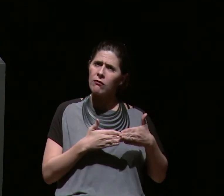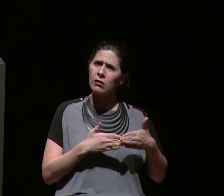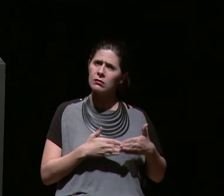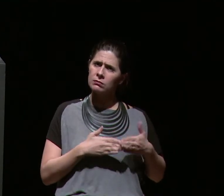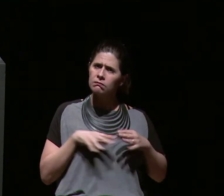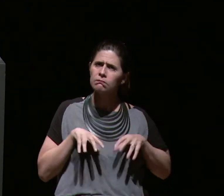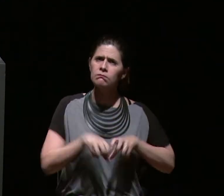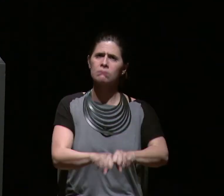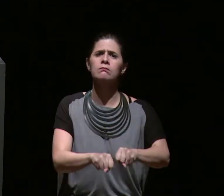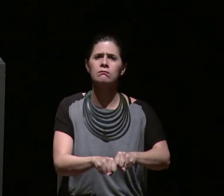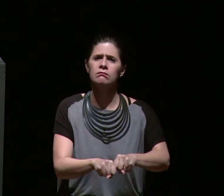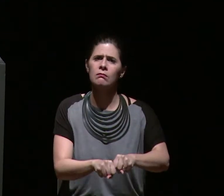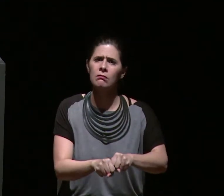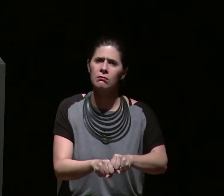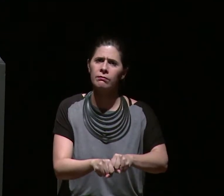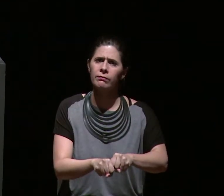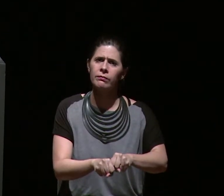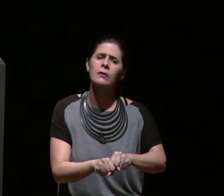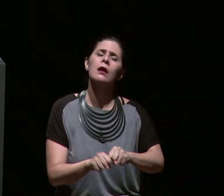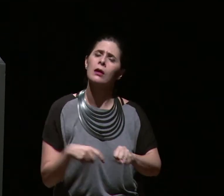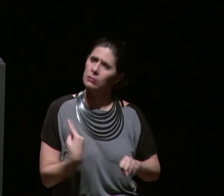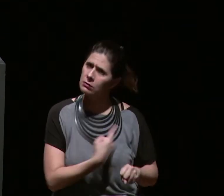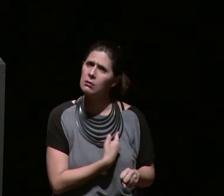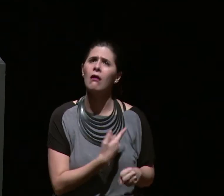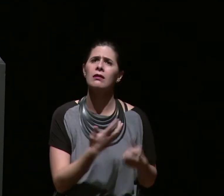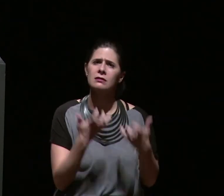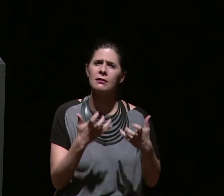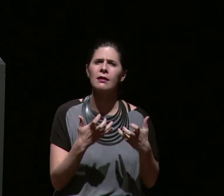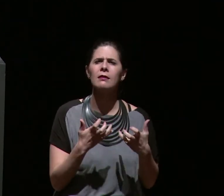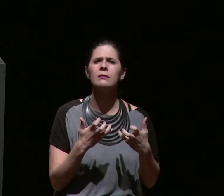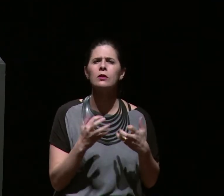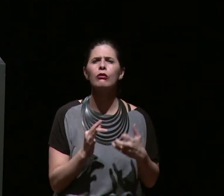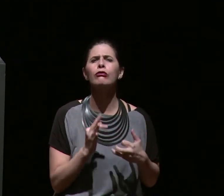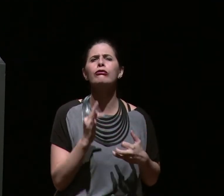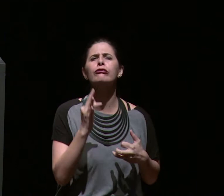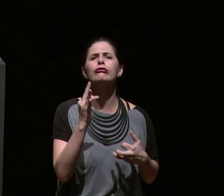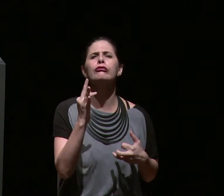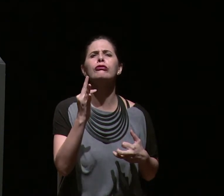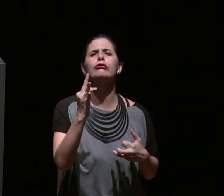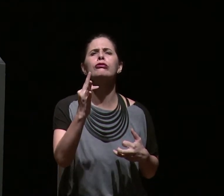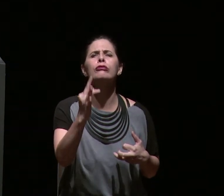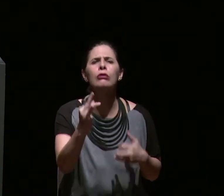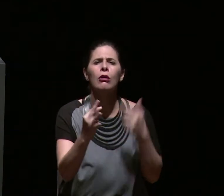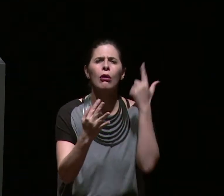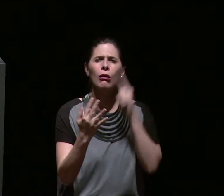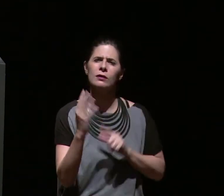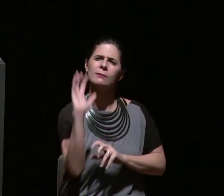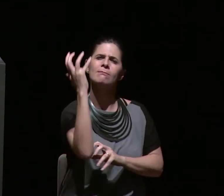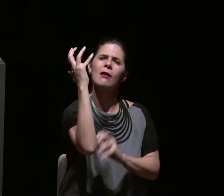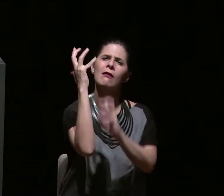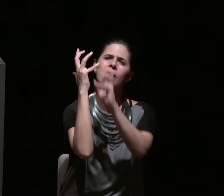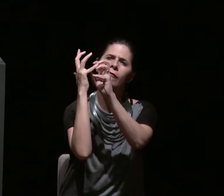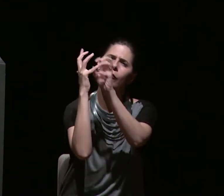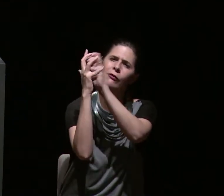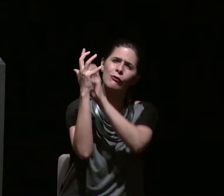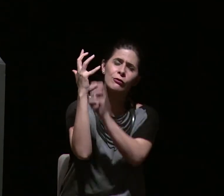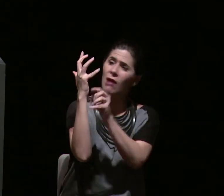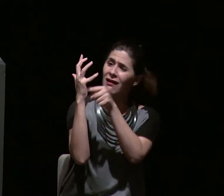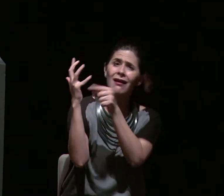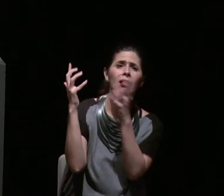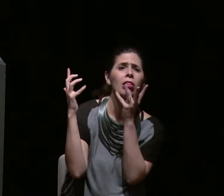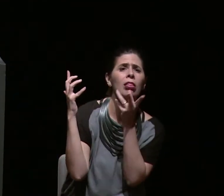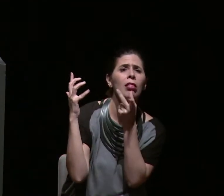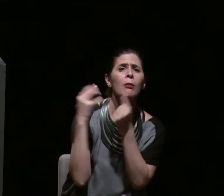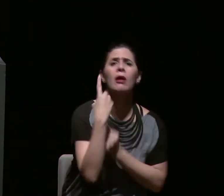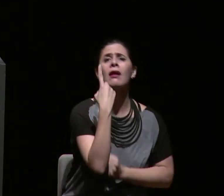tempo. Os frutos que pretendemos colher demoram anos para amadurecer. 15 anos. Tragam seus